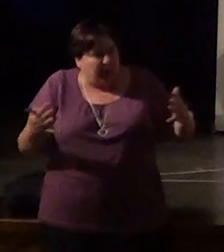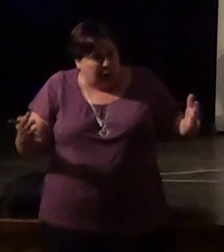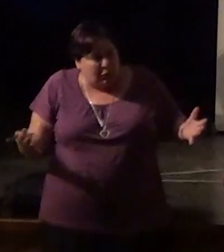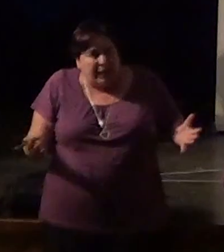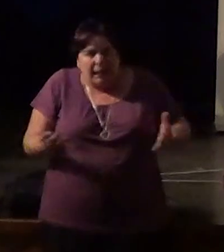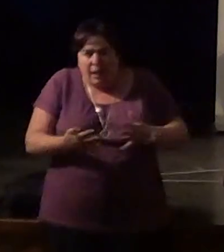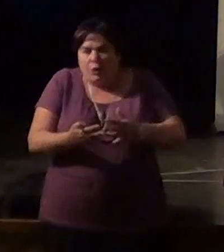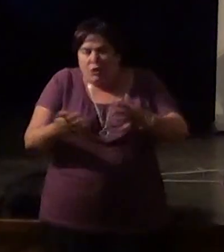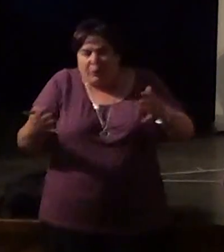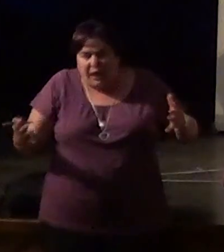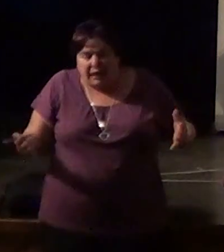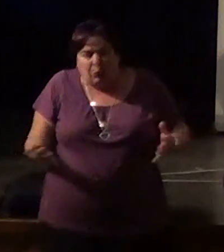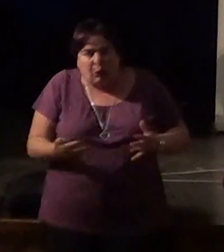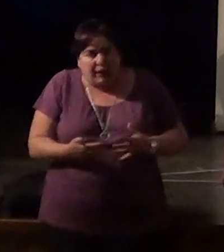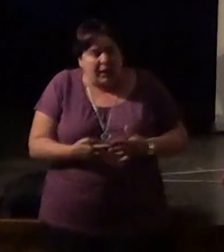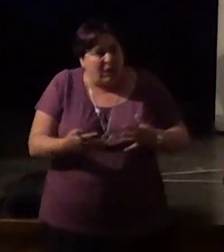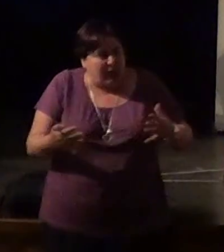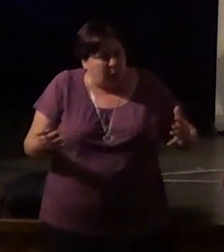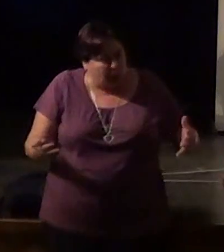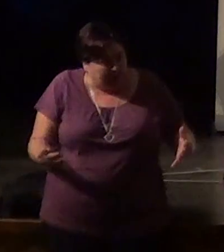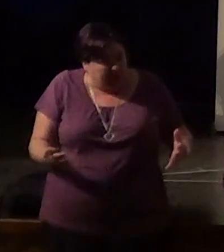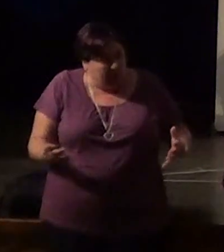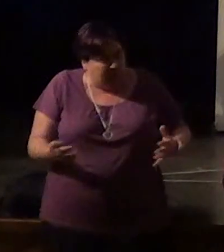29 países, no ha sido capaz de tirar del tabaco para arriba,